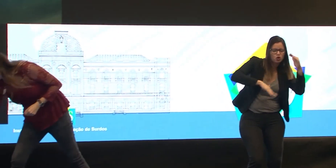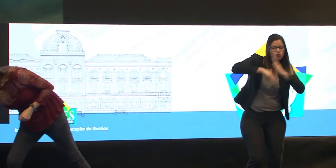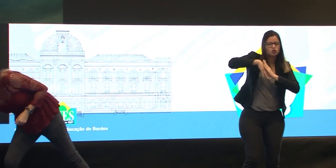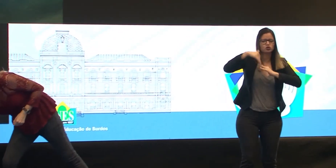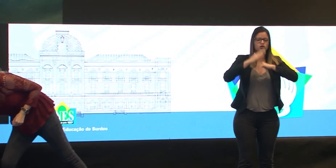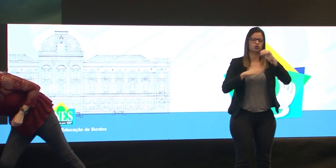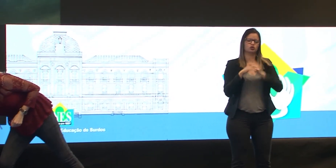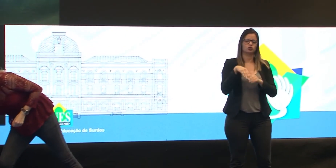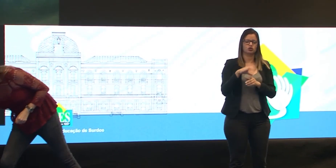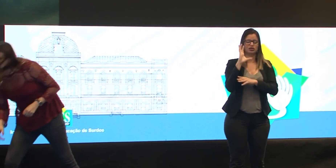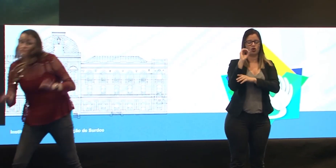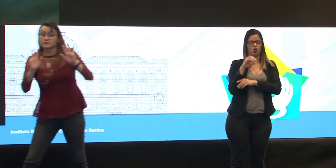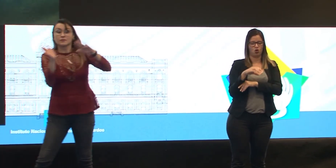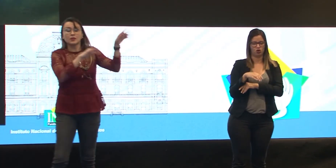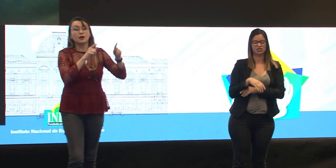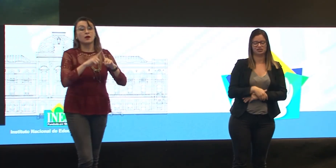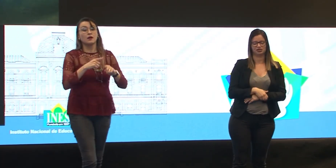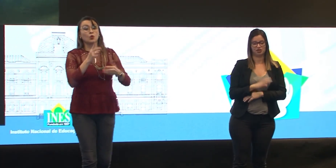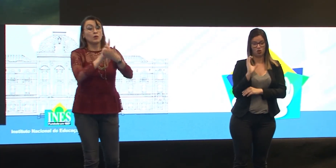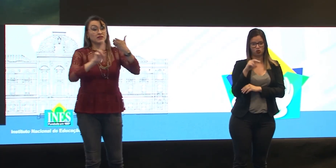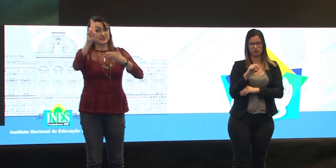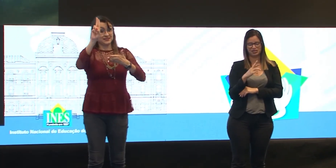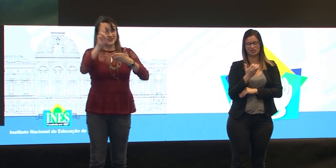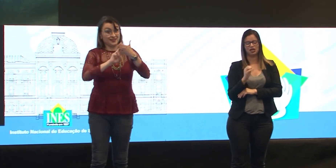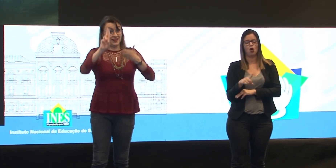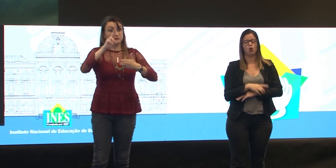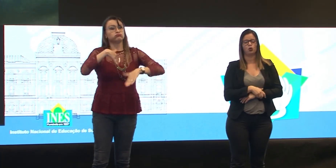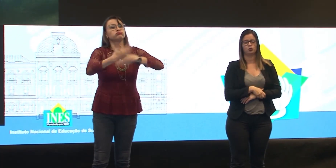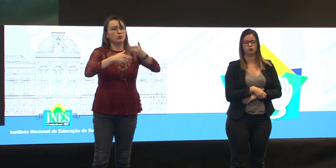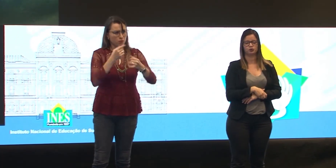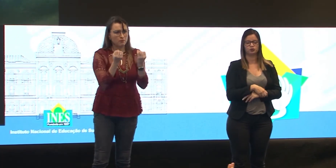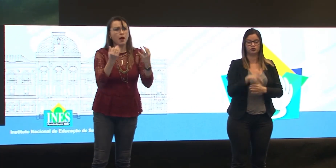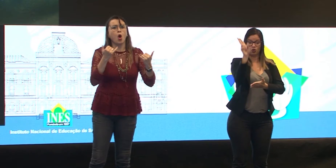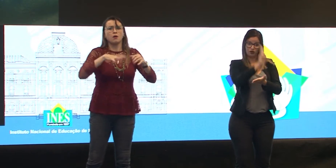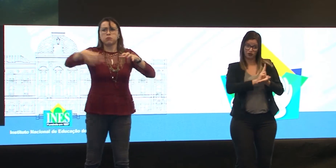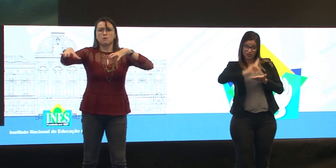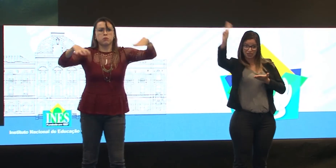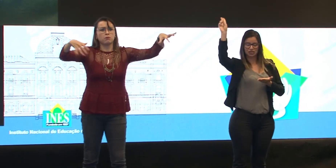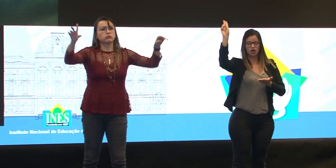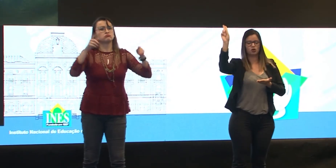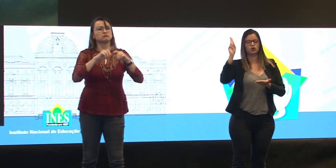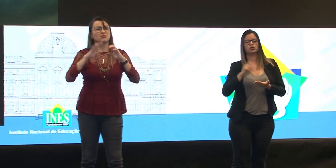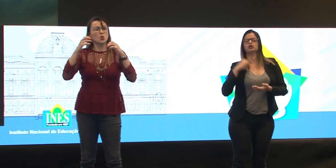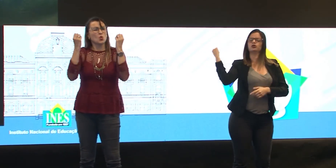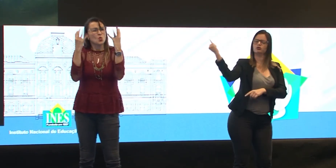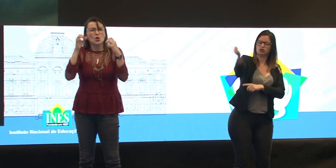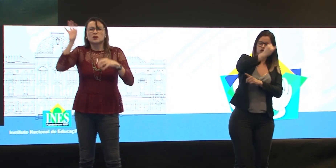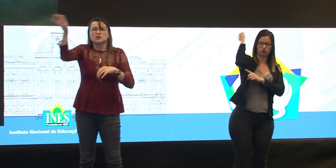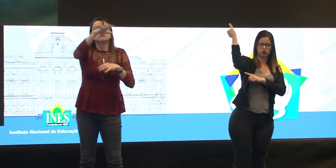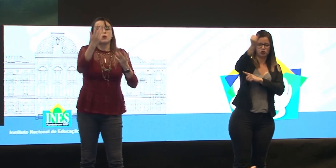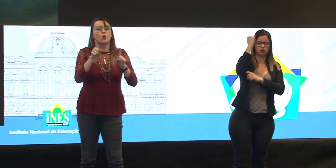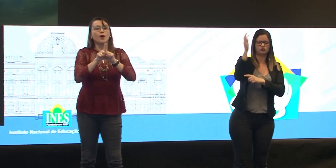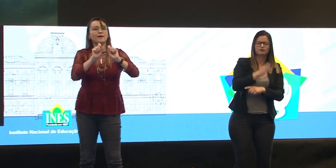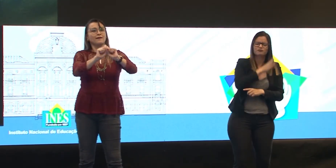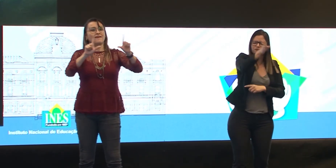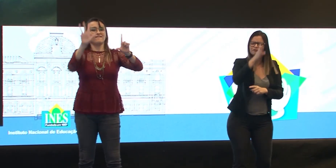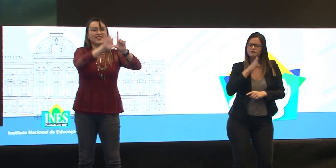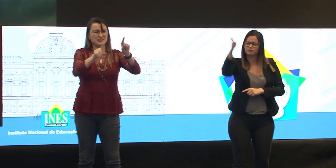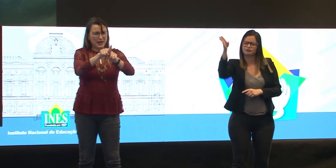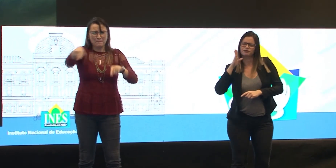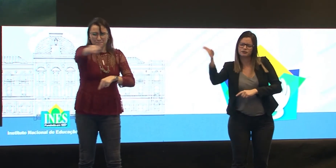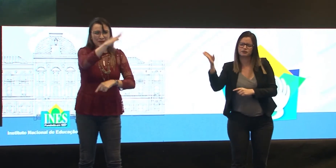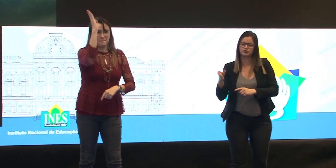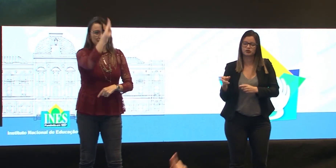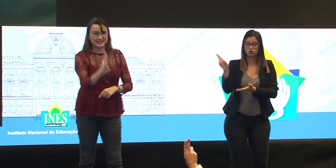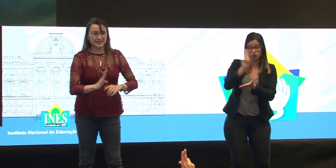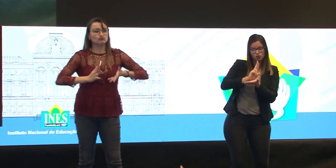quanto deficitária, ou as estratégias pedagógicas faziam com que não eram alcançados esses alunos, para que eles aprendessem